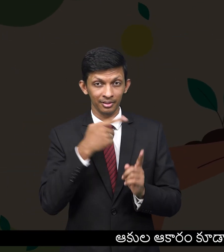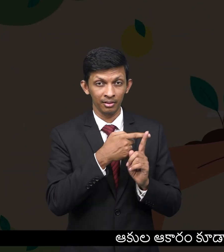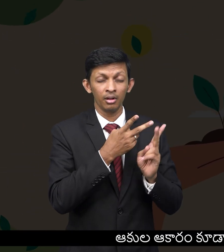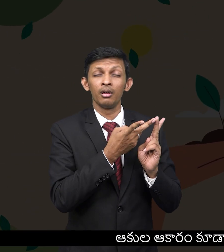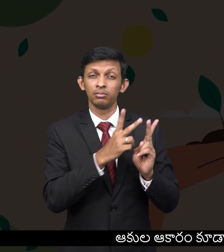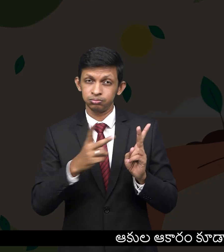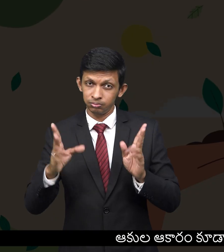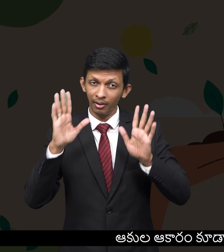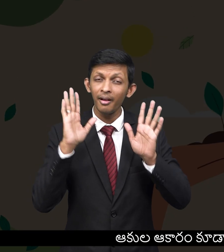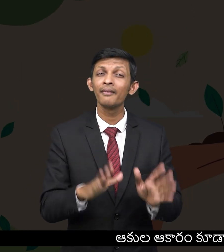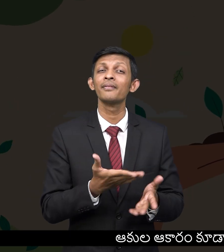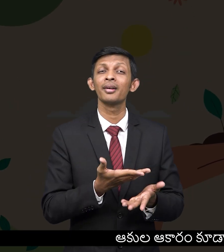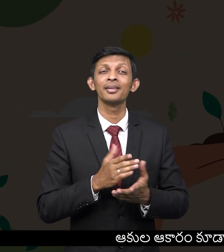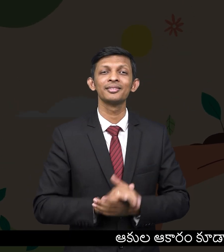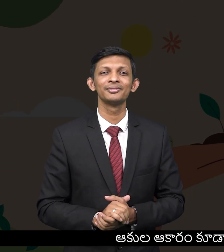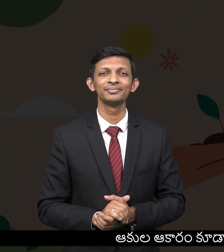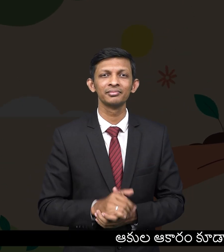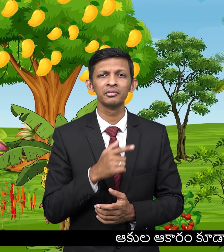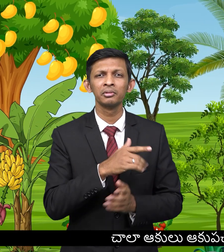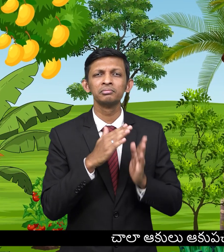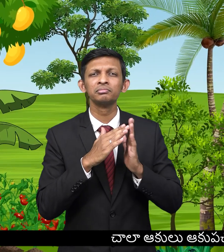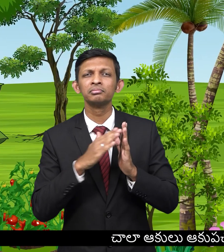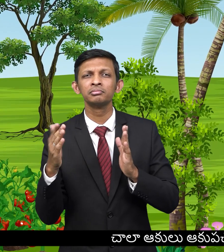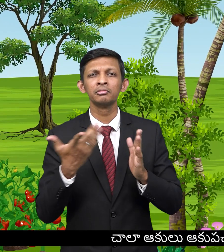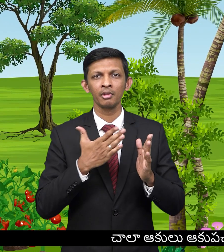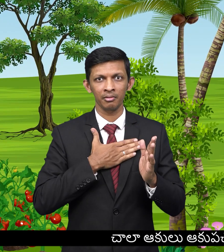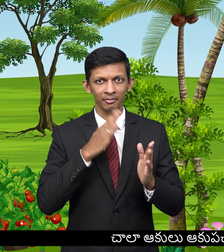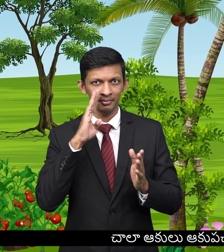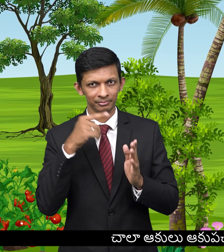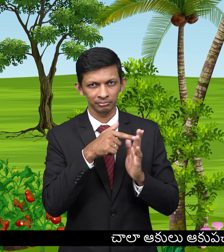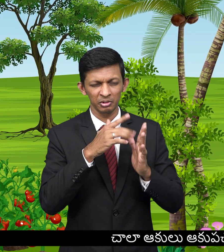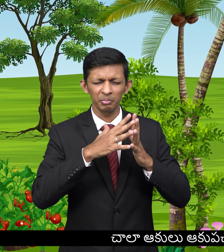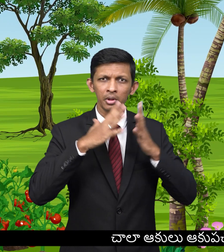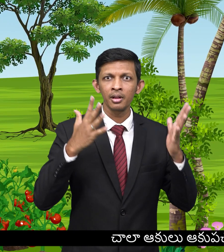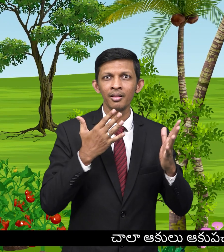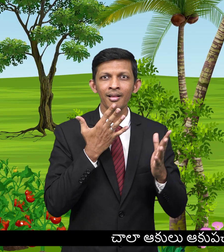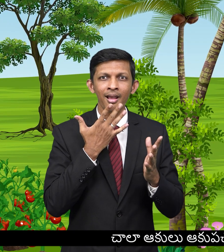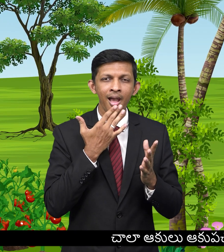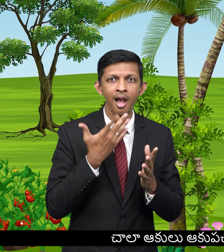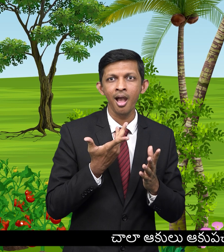ఆకుల ఆకారం కూడా భిన్నంగా ఉంటుంది. చాలా ఆకులు ఆకుపచ్చ రంగులో ఉంటాయి.